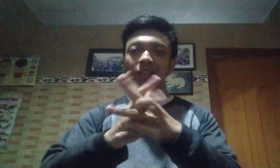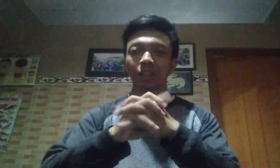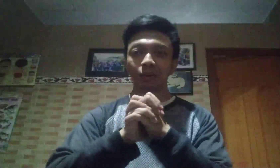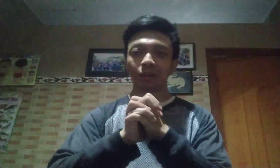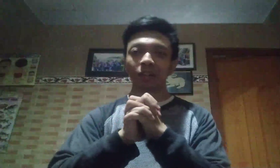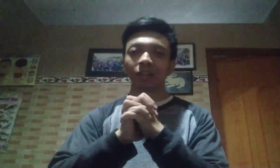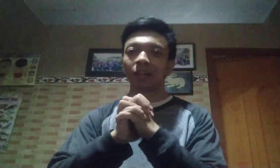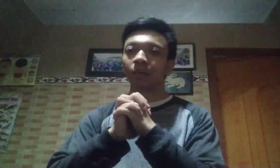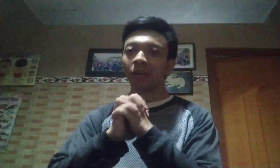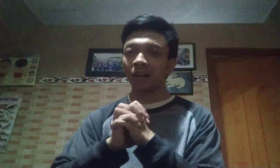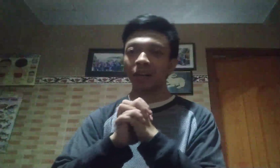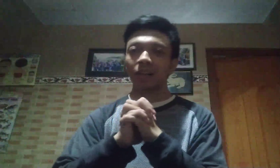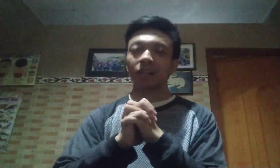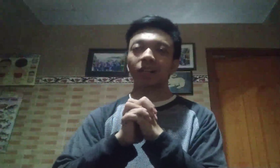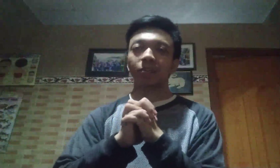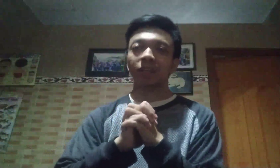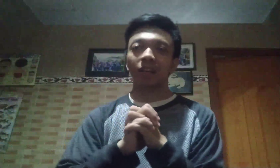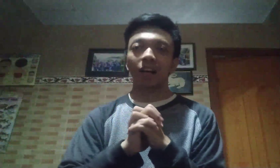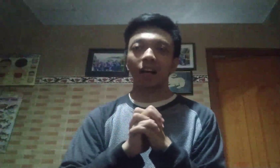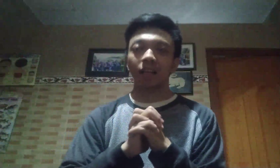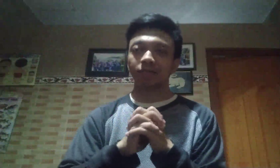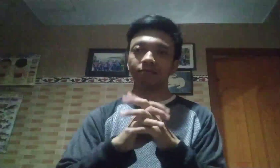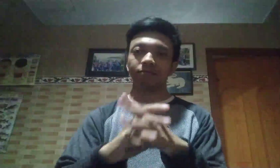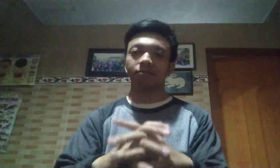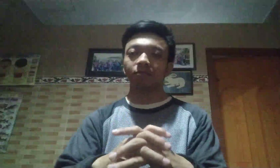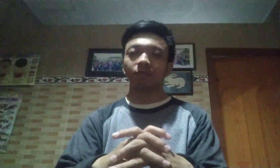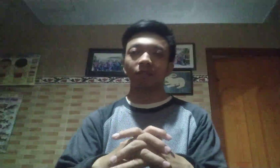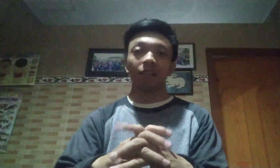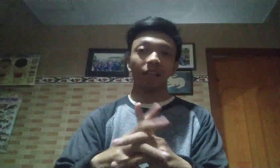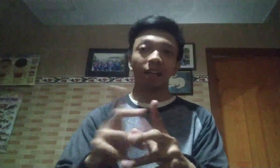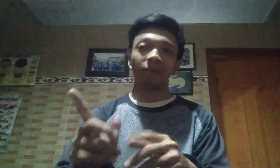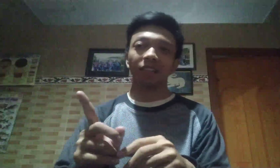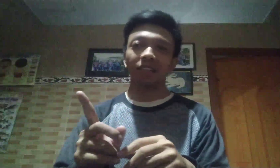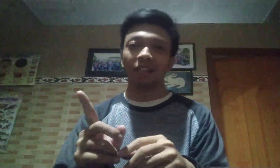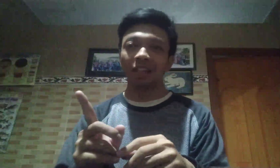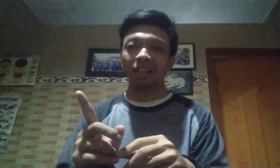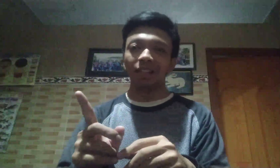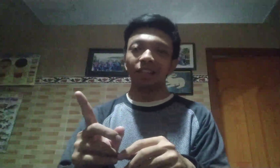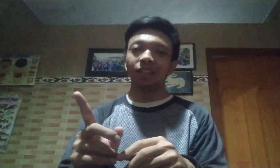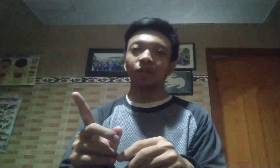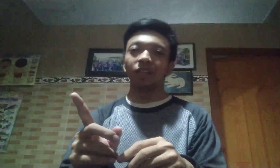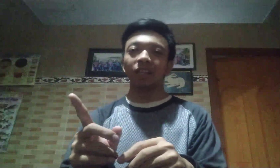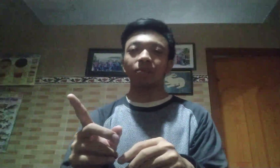satu Dalam hal Kebineka Ingat Pancasila Sesuai dalam